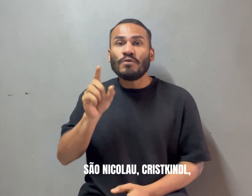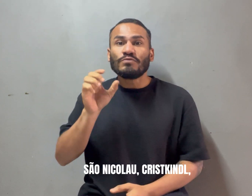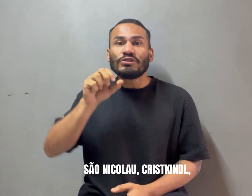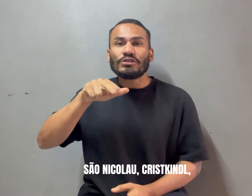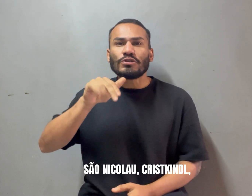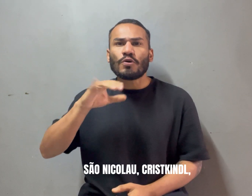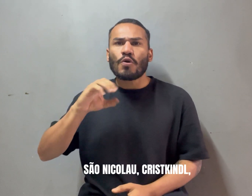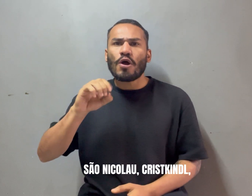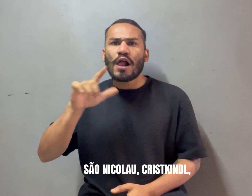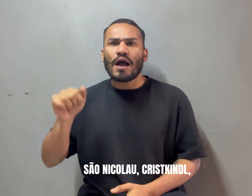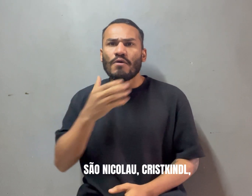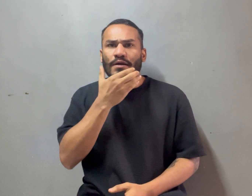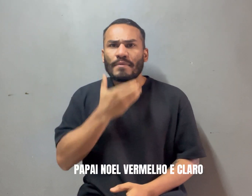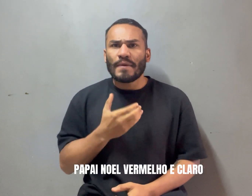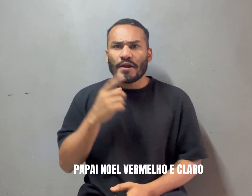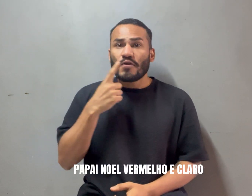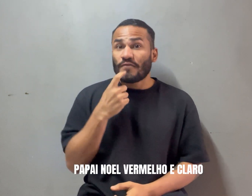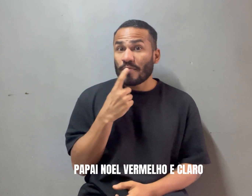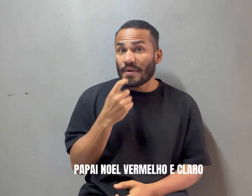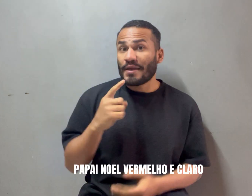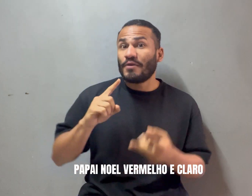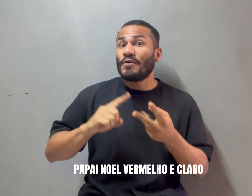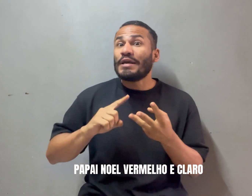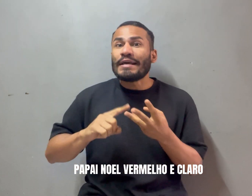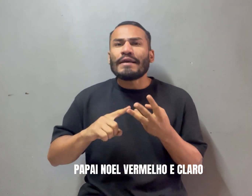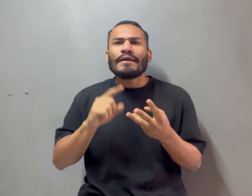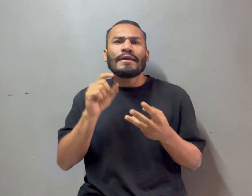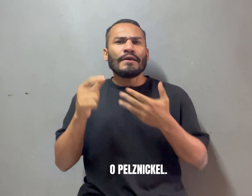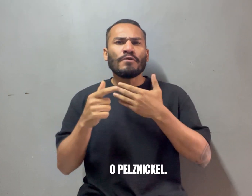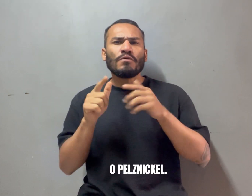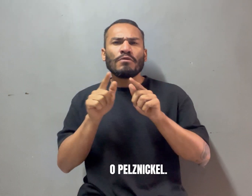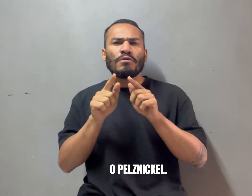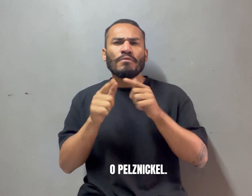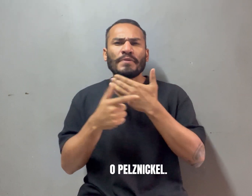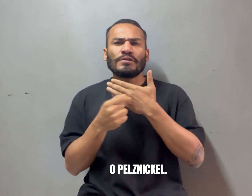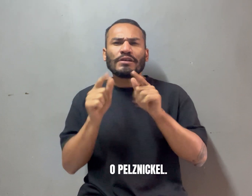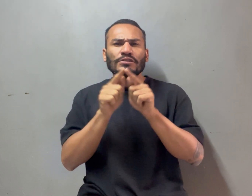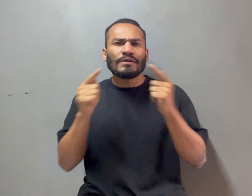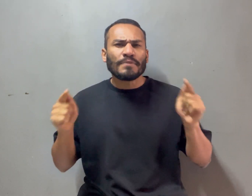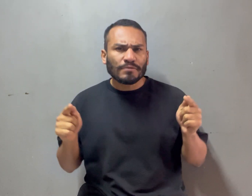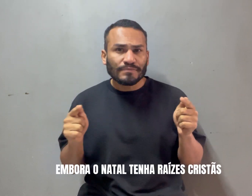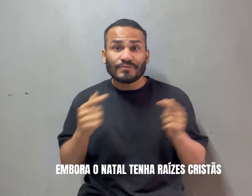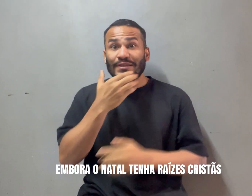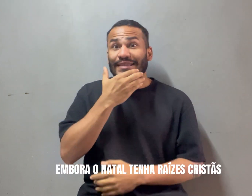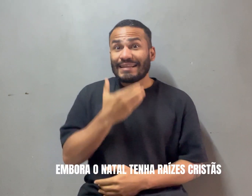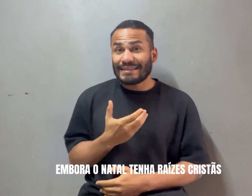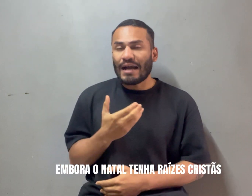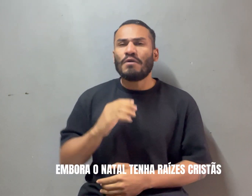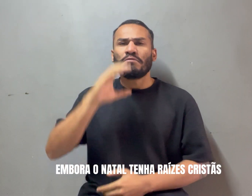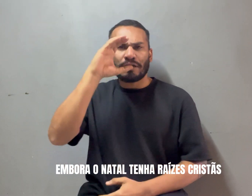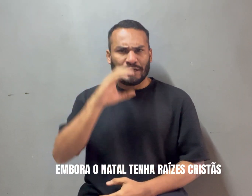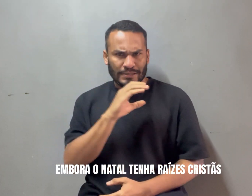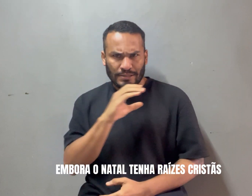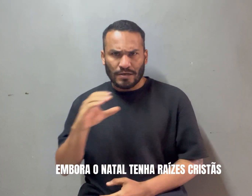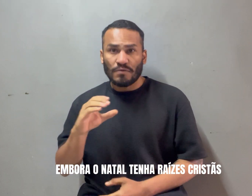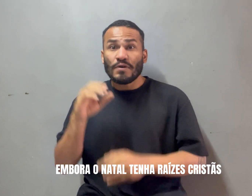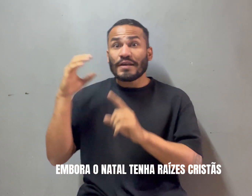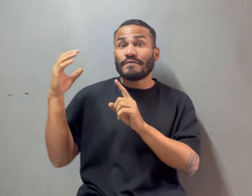Nicolau, Christkindl, Papai Noel Vermelho e, claro, o Pelsníquel. Embora o Natal tenha raízes cristãs, ele